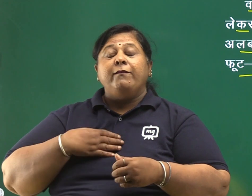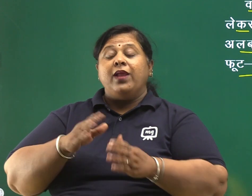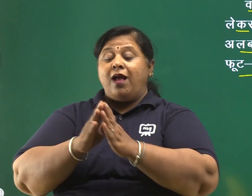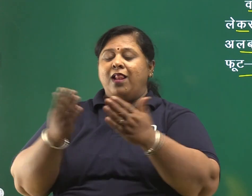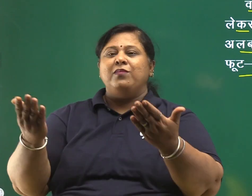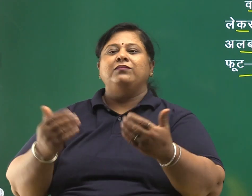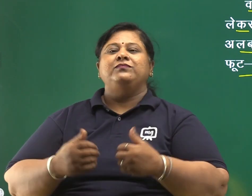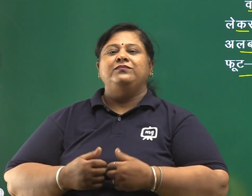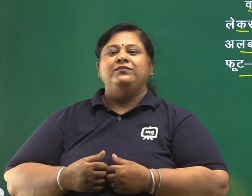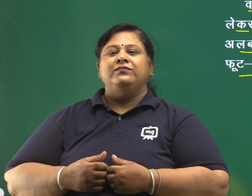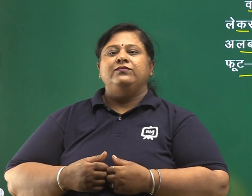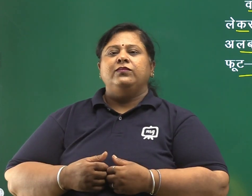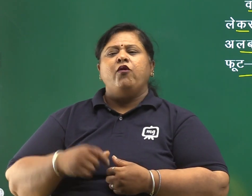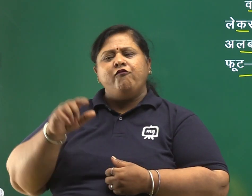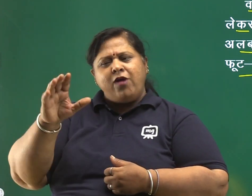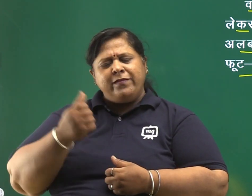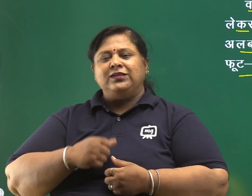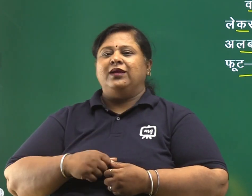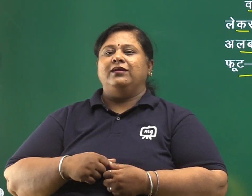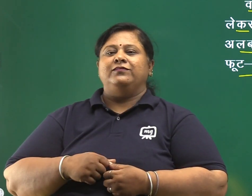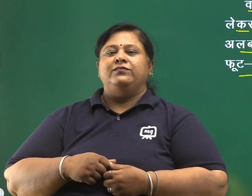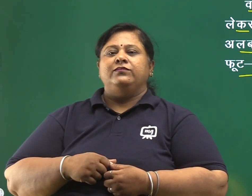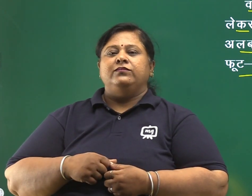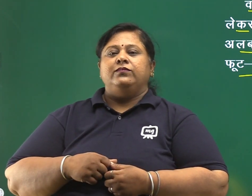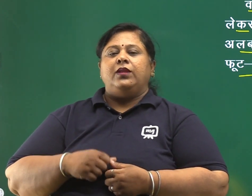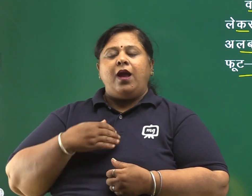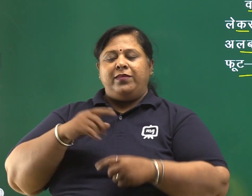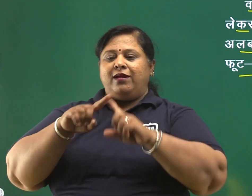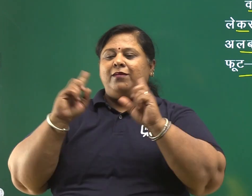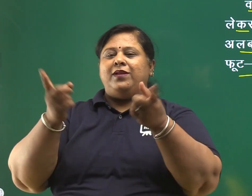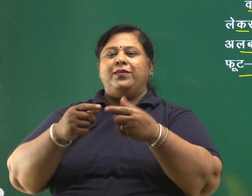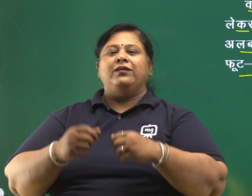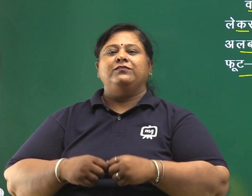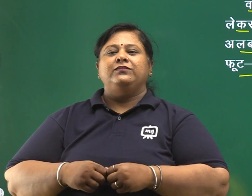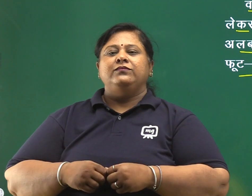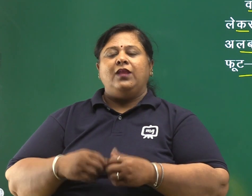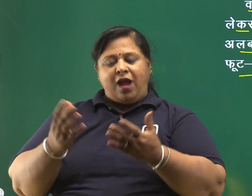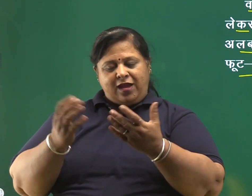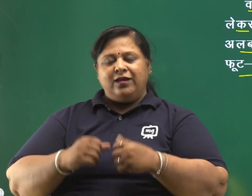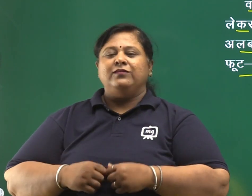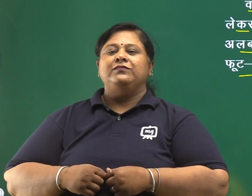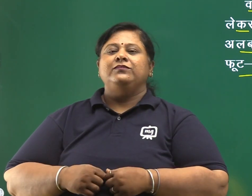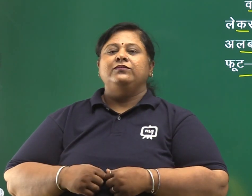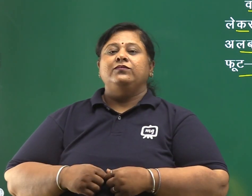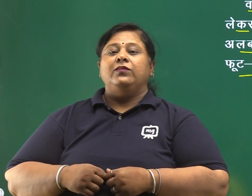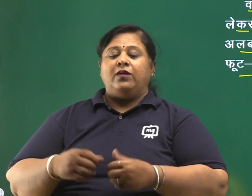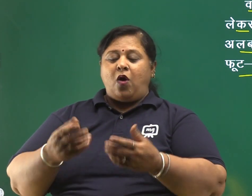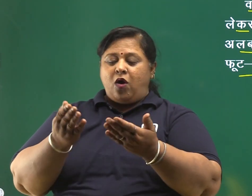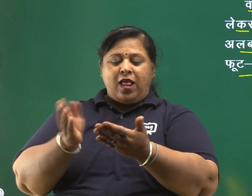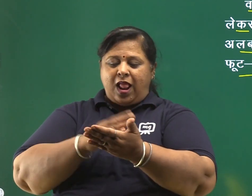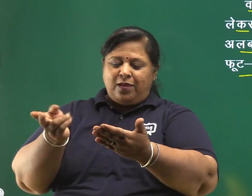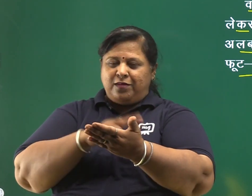एल्बम वापस लेकर अपने कमरे में आया और एल्बम